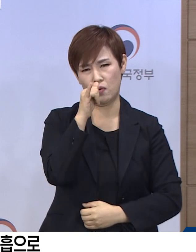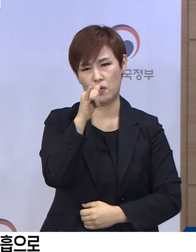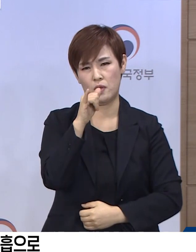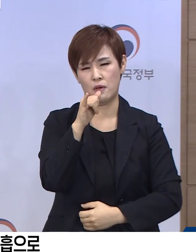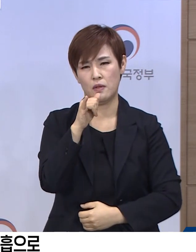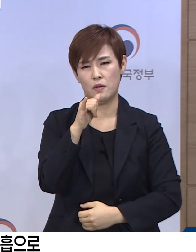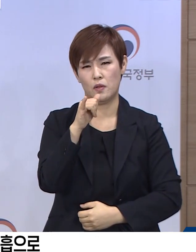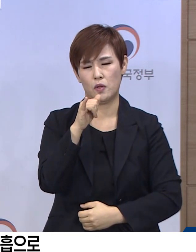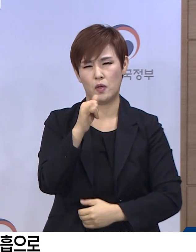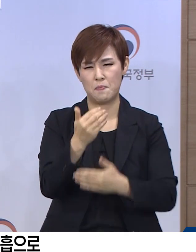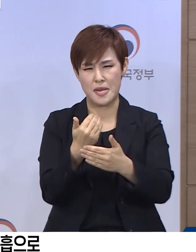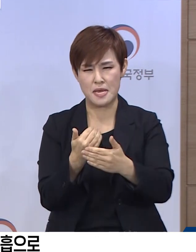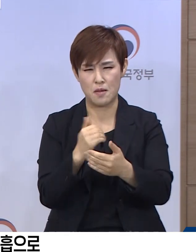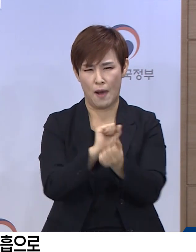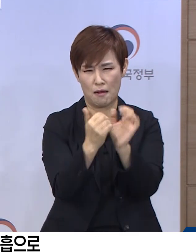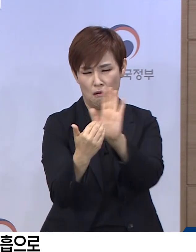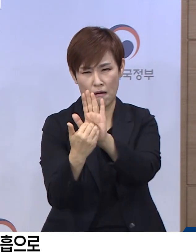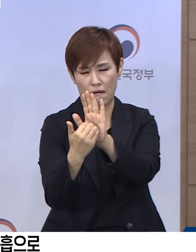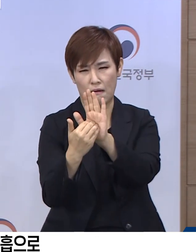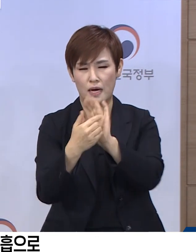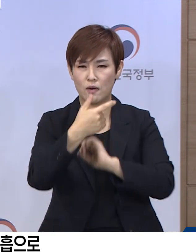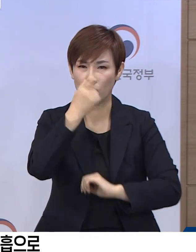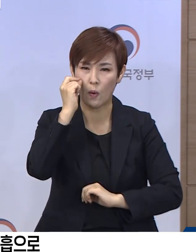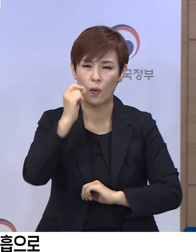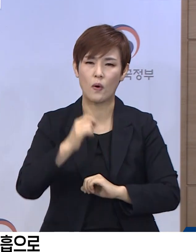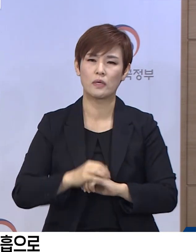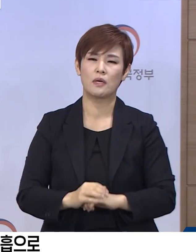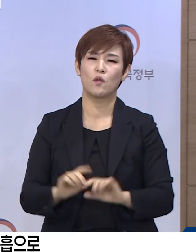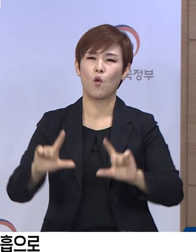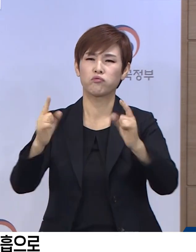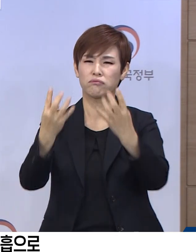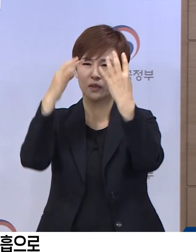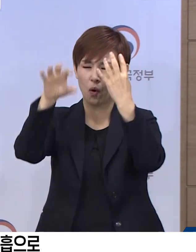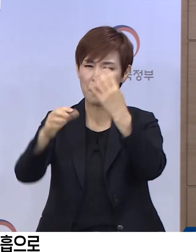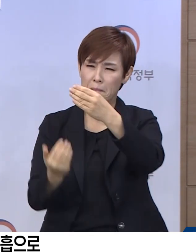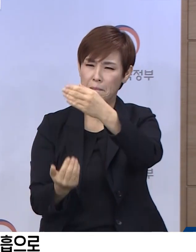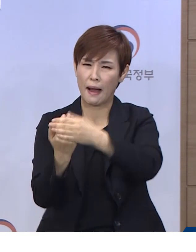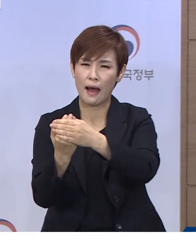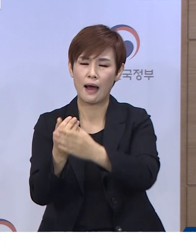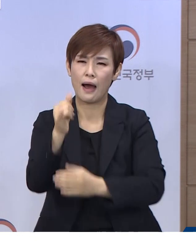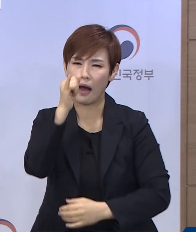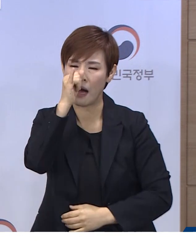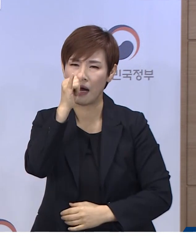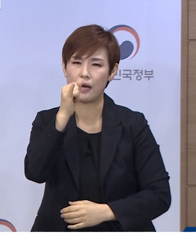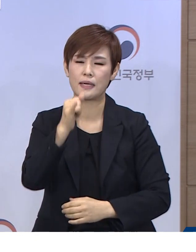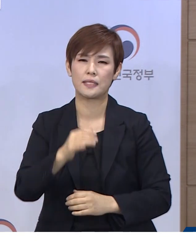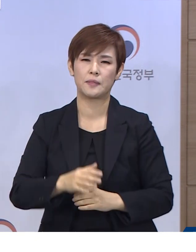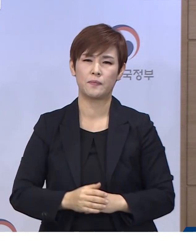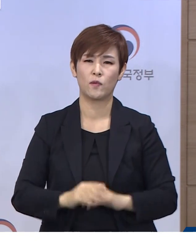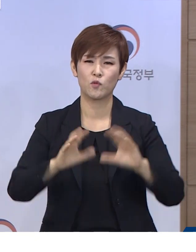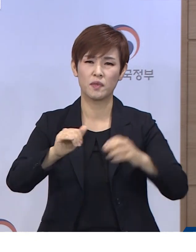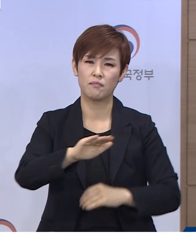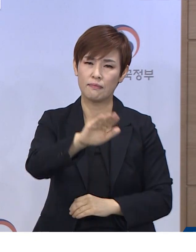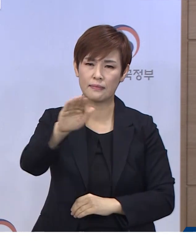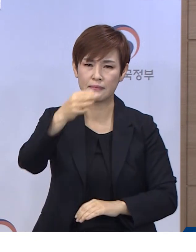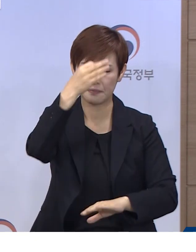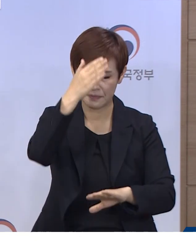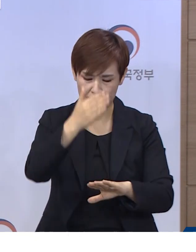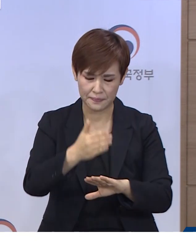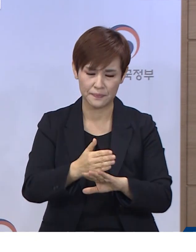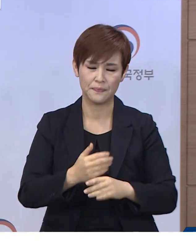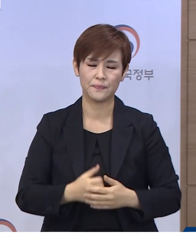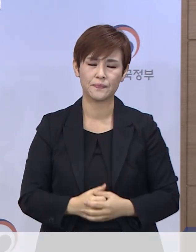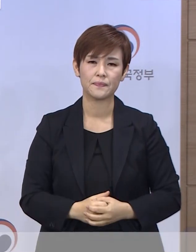조치의 미흡으로 이번 서울 동부 구치소 와 같은 사태가 발생하게 된것에 대해 다시한번 국민 여러분께 송고 하다는